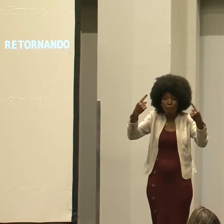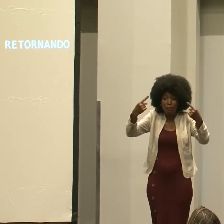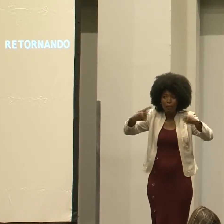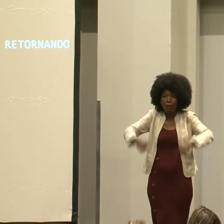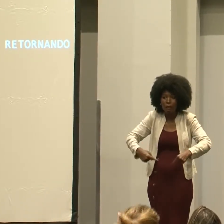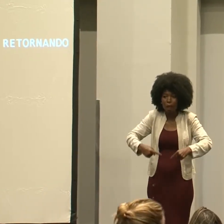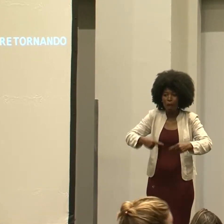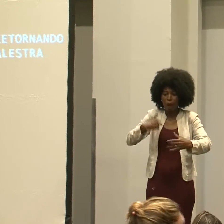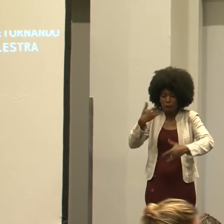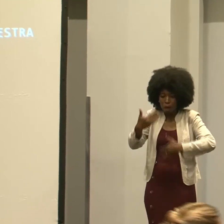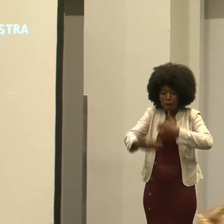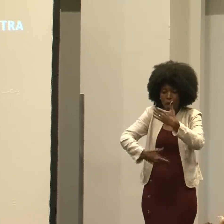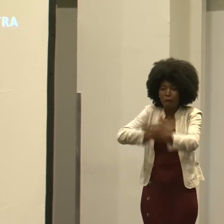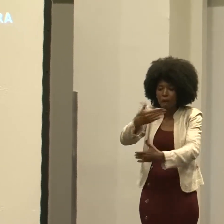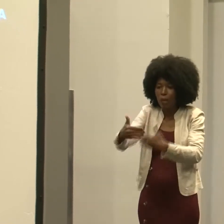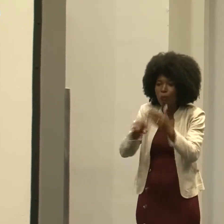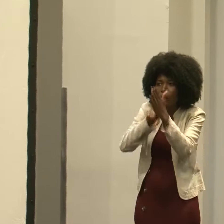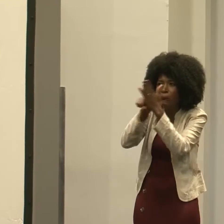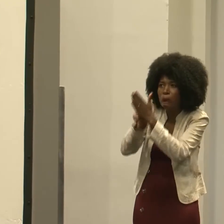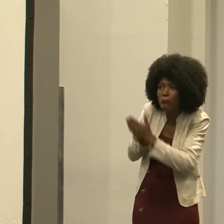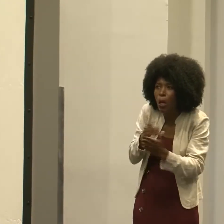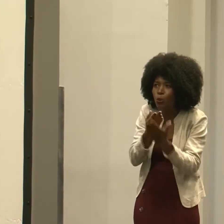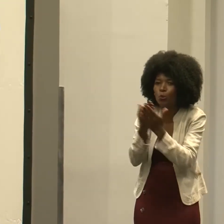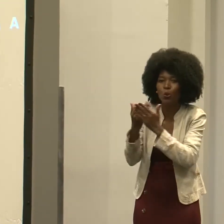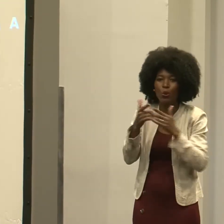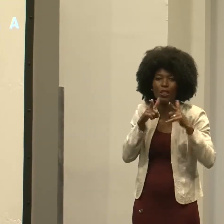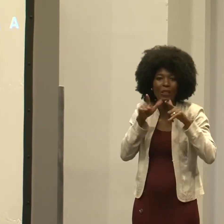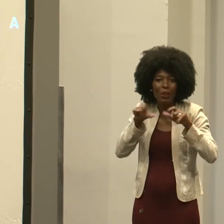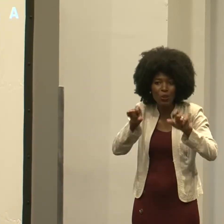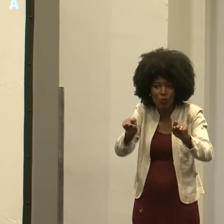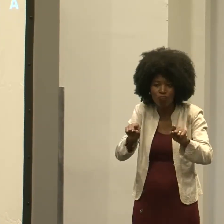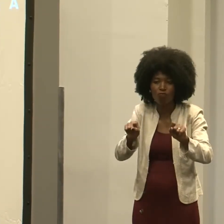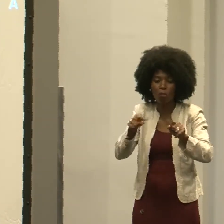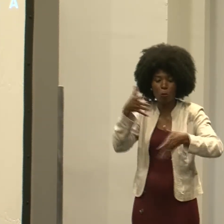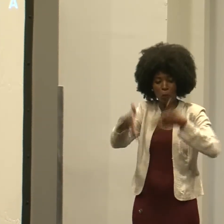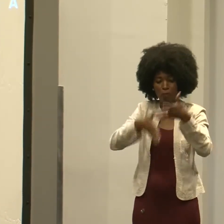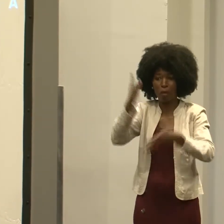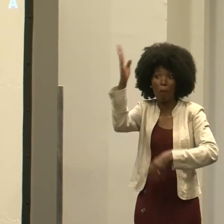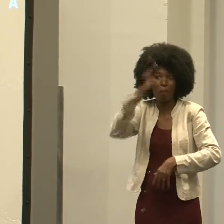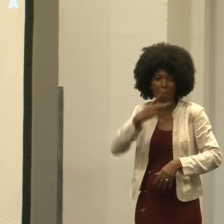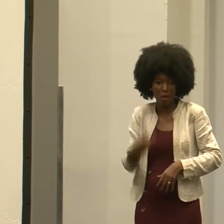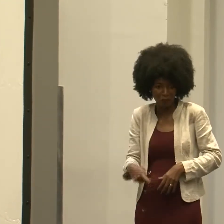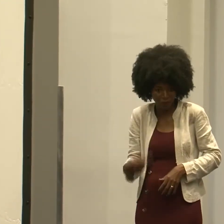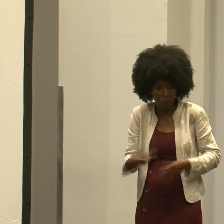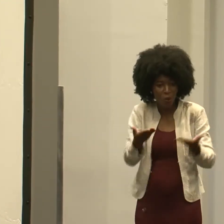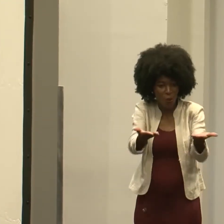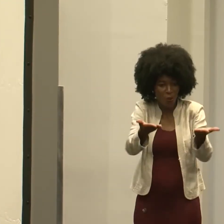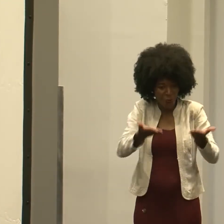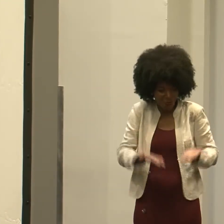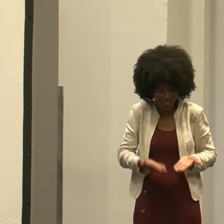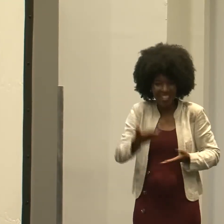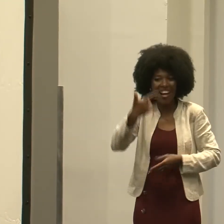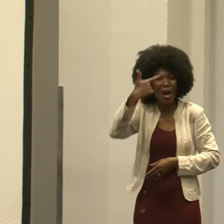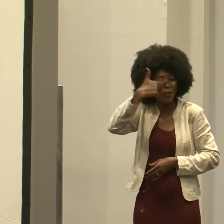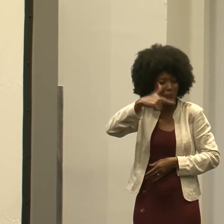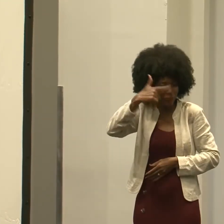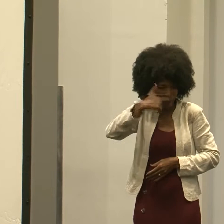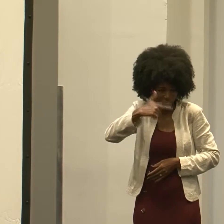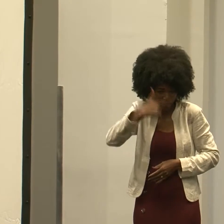de estudos linguísticos das línguas de sinais no Brasil. Convidamos, portanto, a